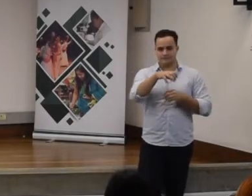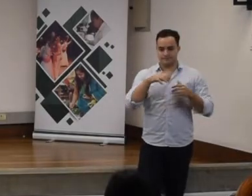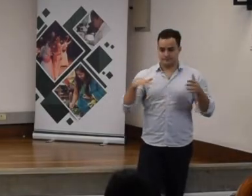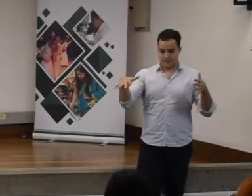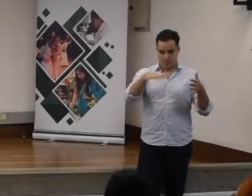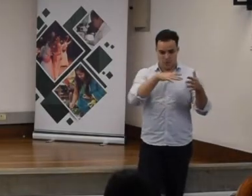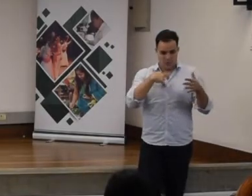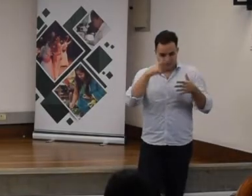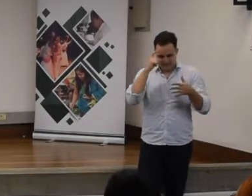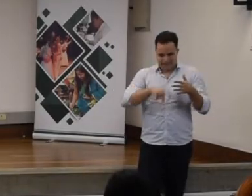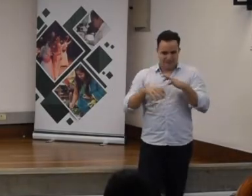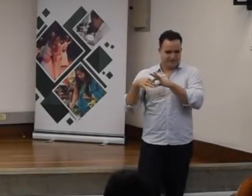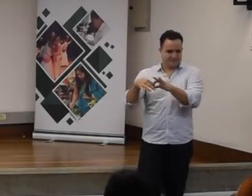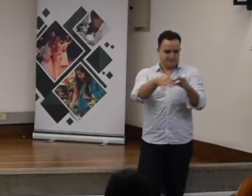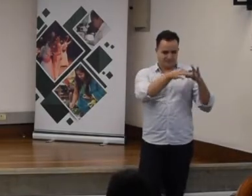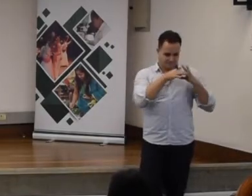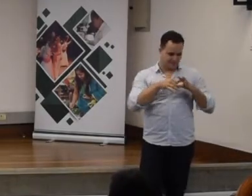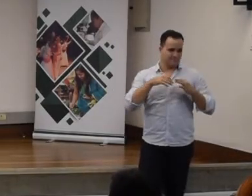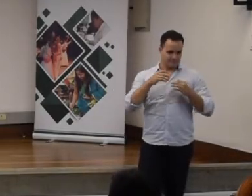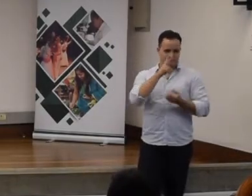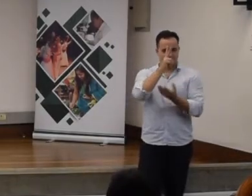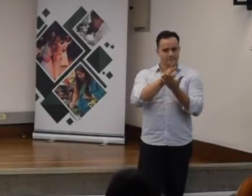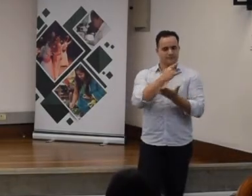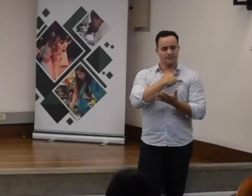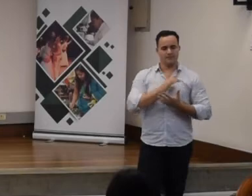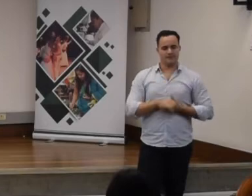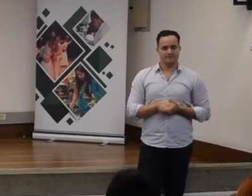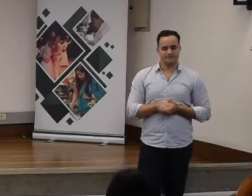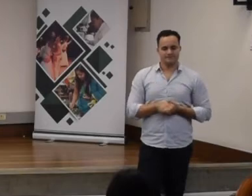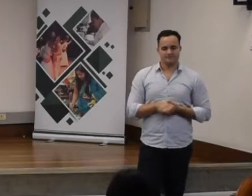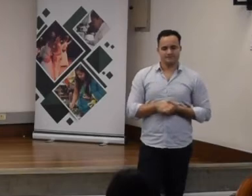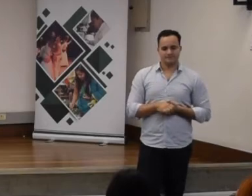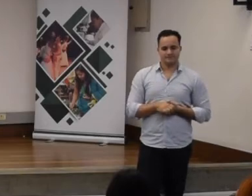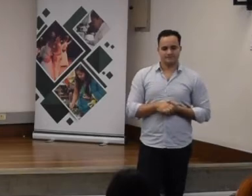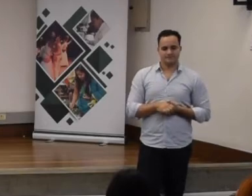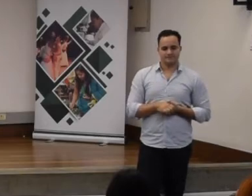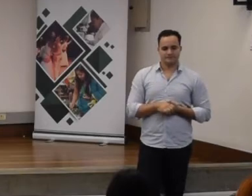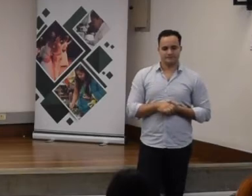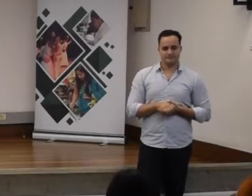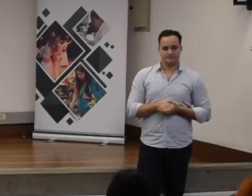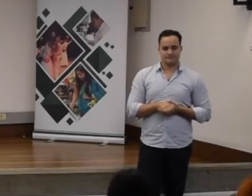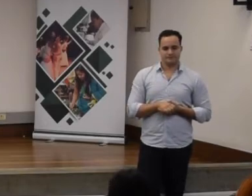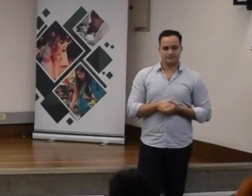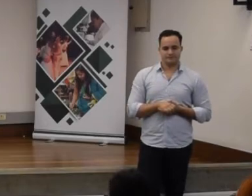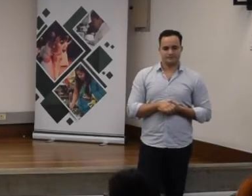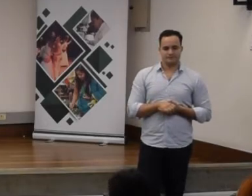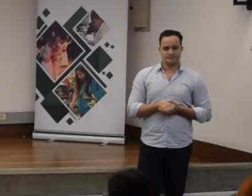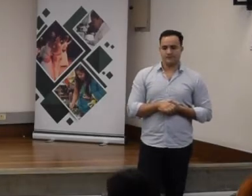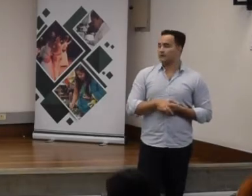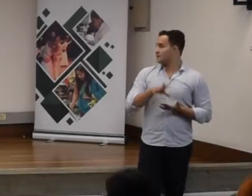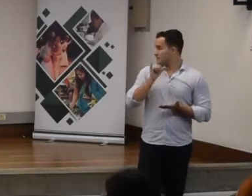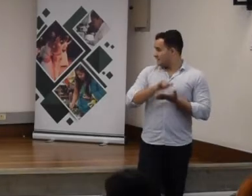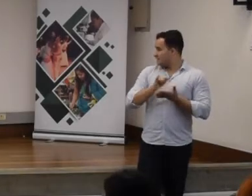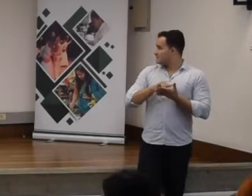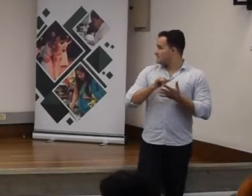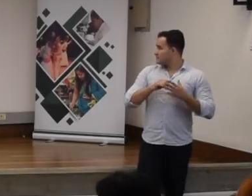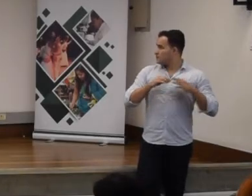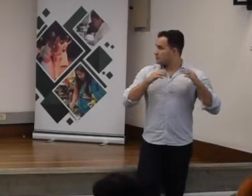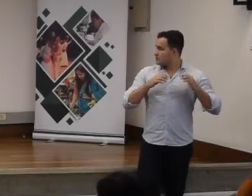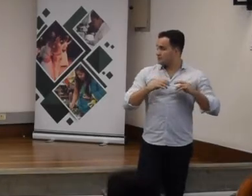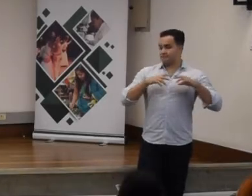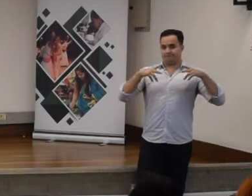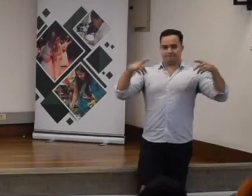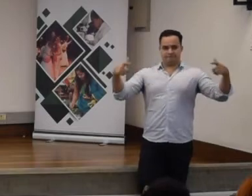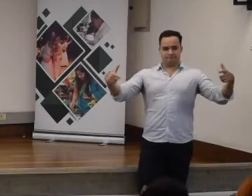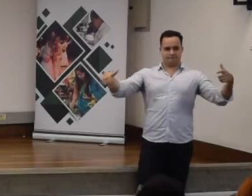este gran ecosistema que es UDA Diversa. Esto explica que hayamos elegido esta gran espiral y voy a dar la